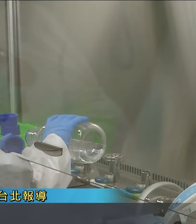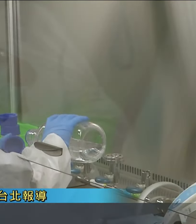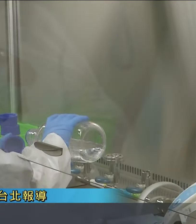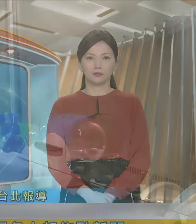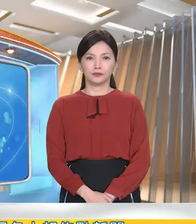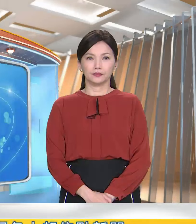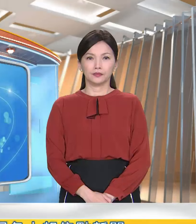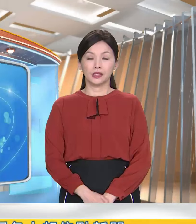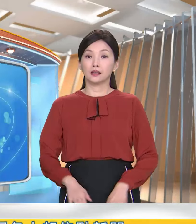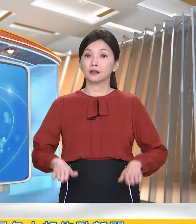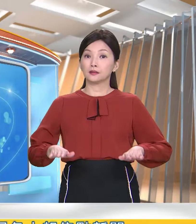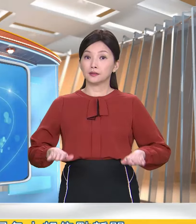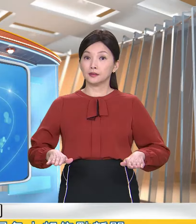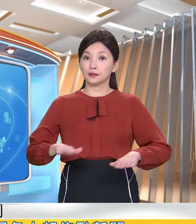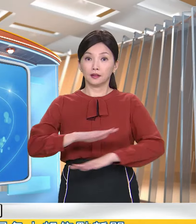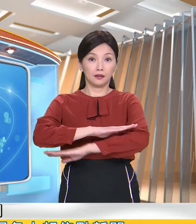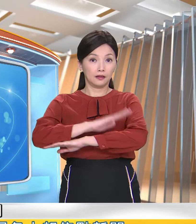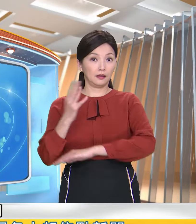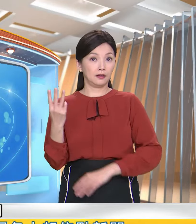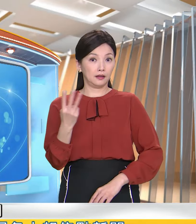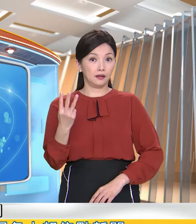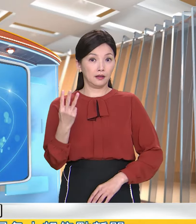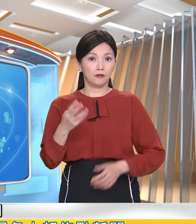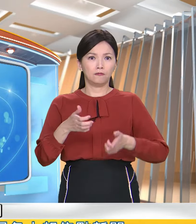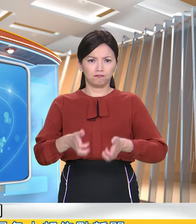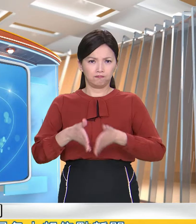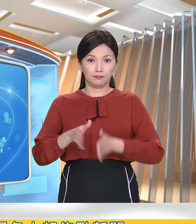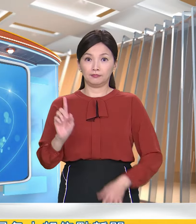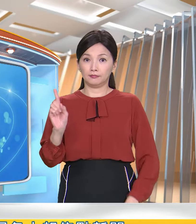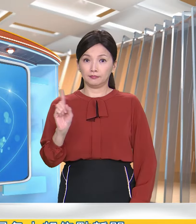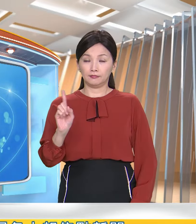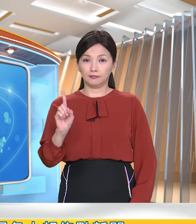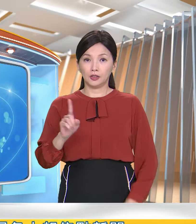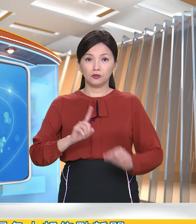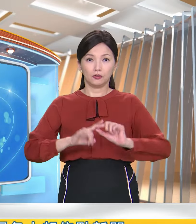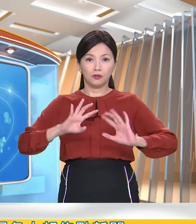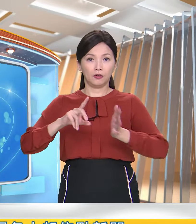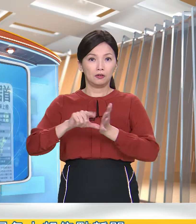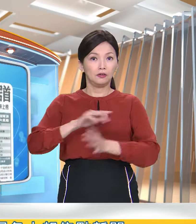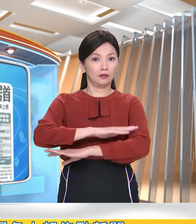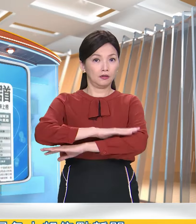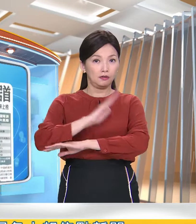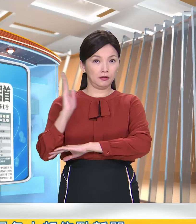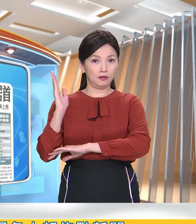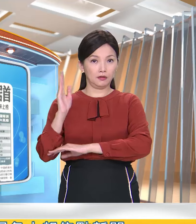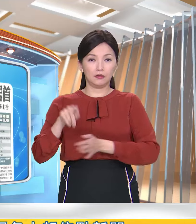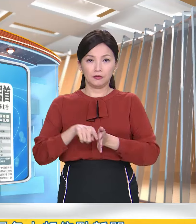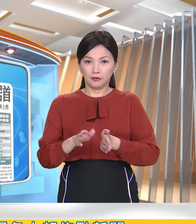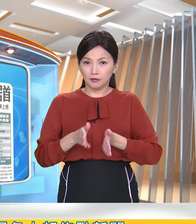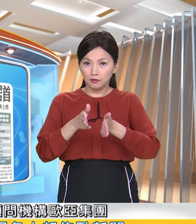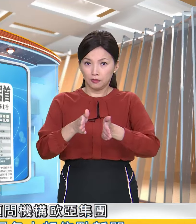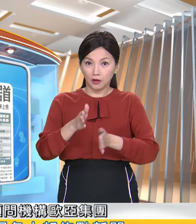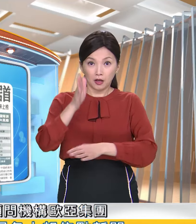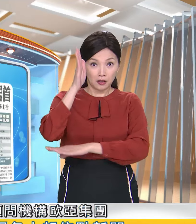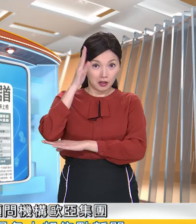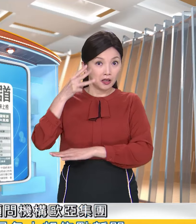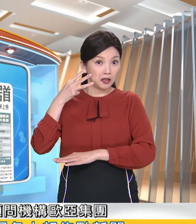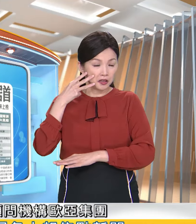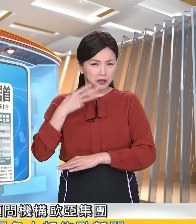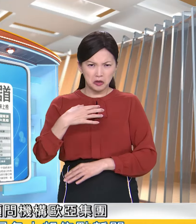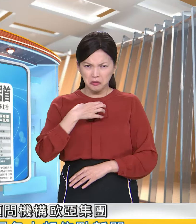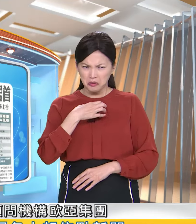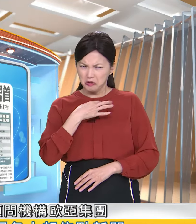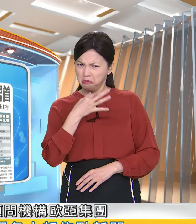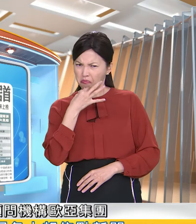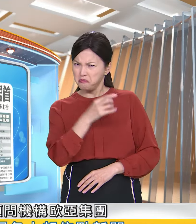道。 读报时间来看到，中国时报是美国政治风险顾